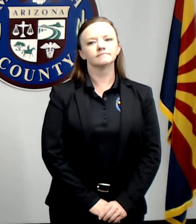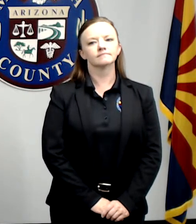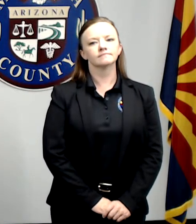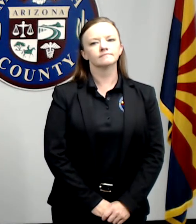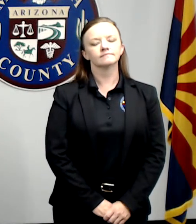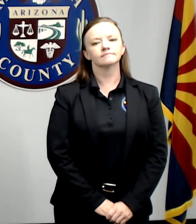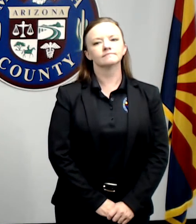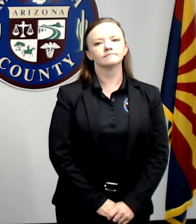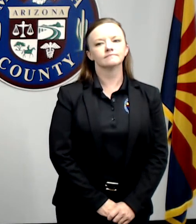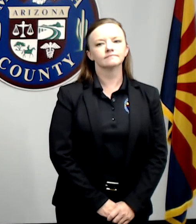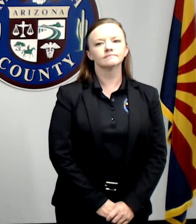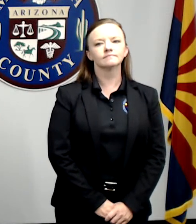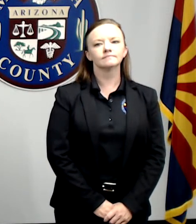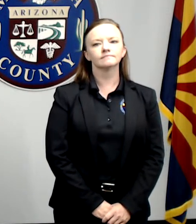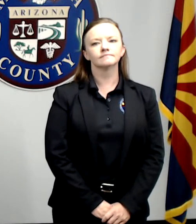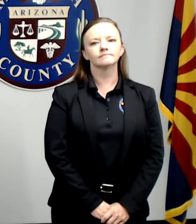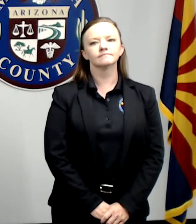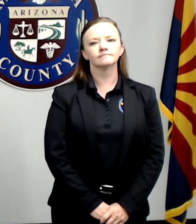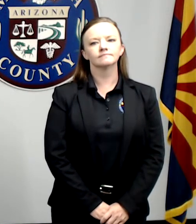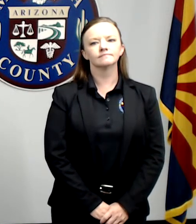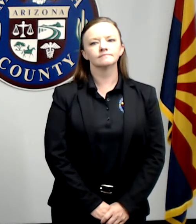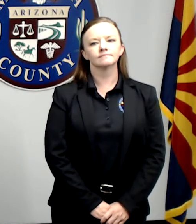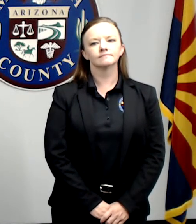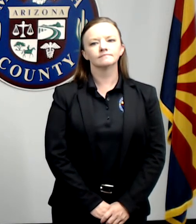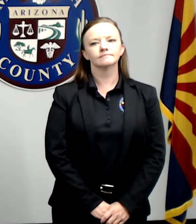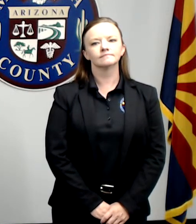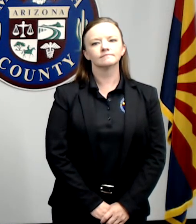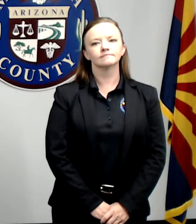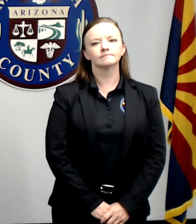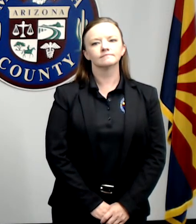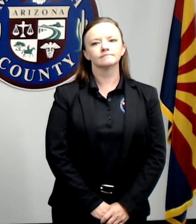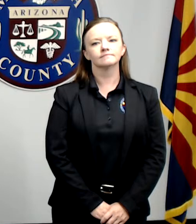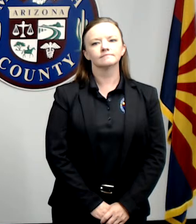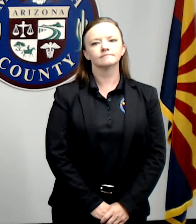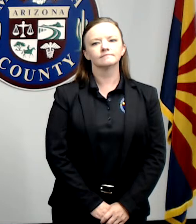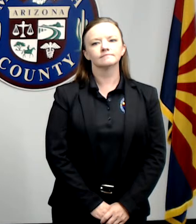muy importante que salud pública no dé a conocer datos específicos,